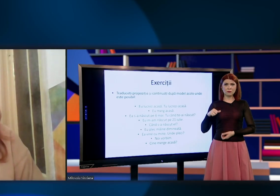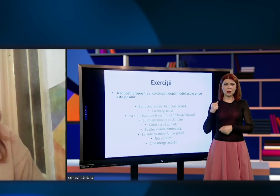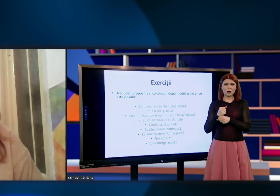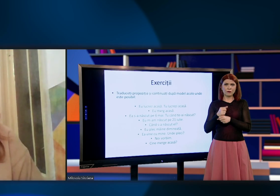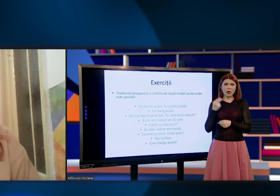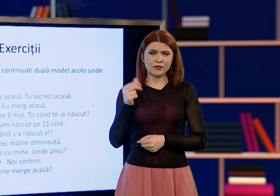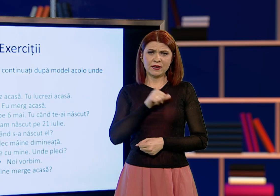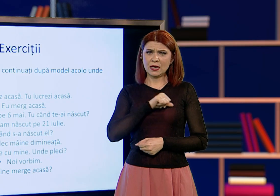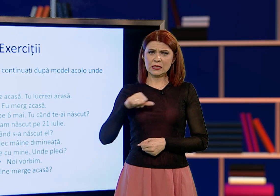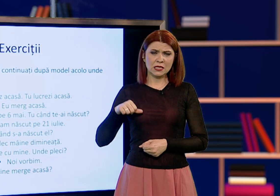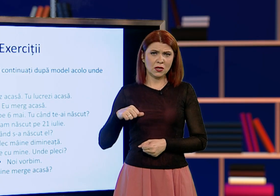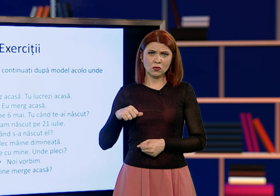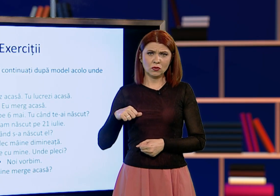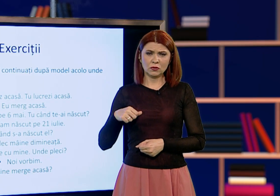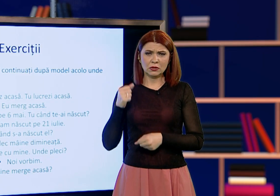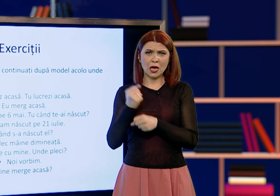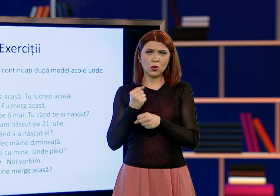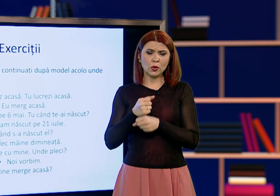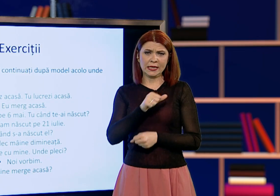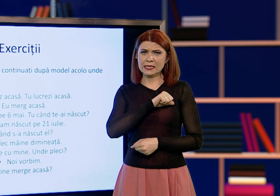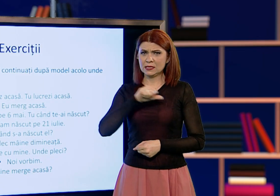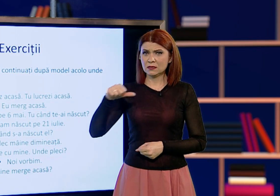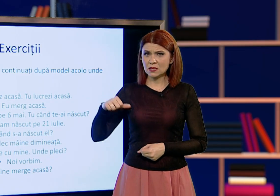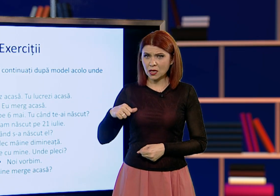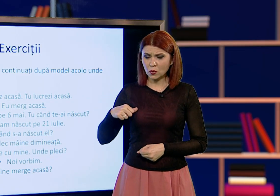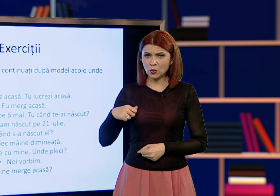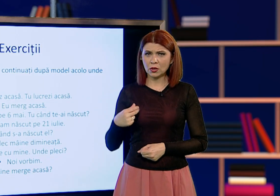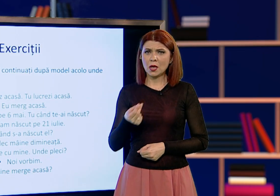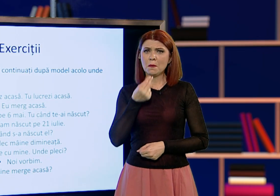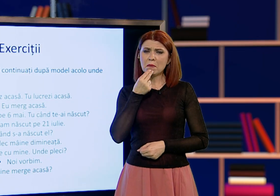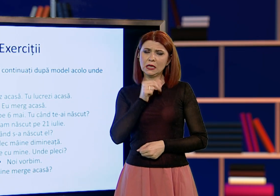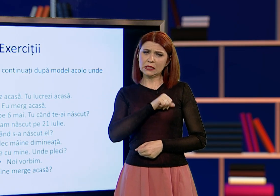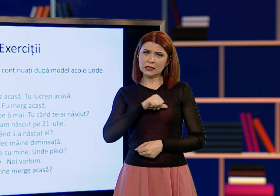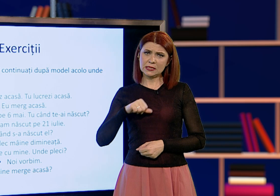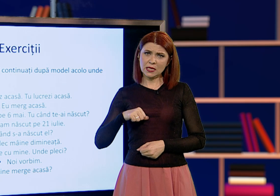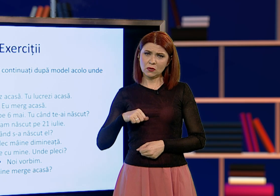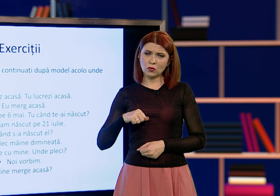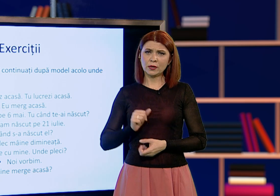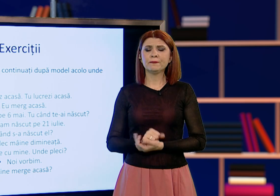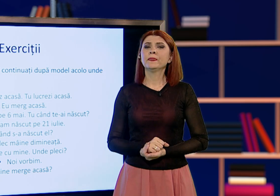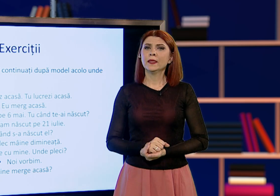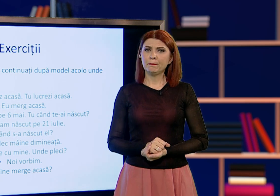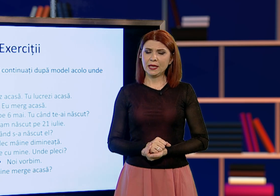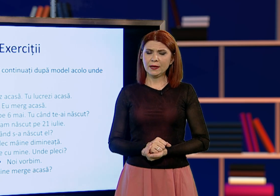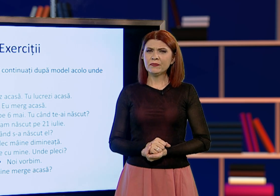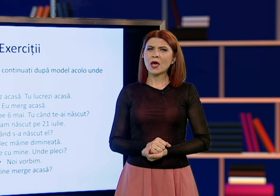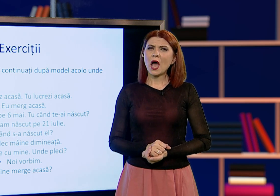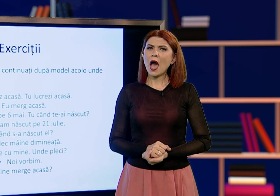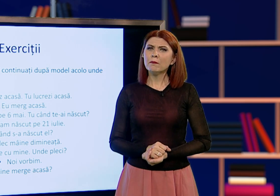fac ceva singur dar lucrez singur mănânc singur bine am